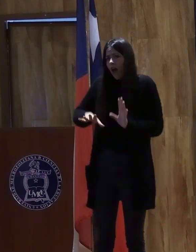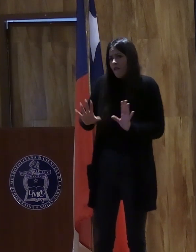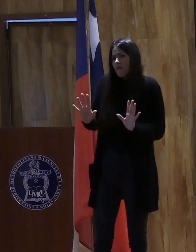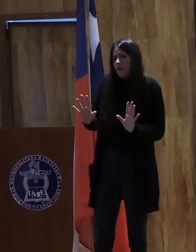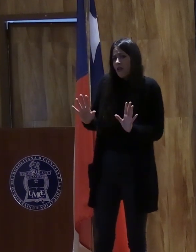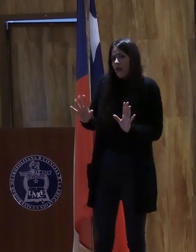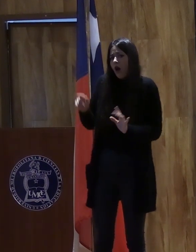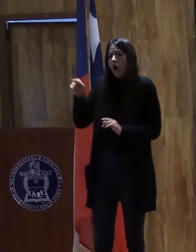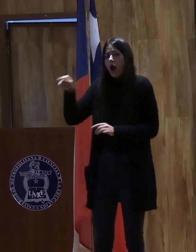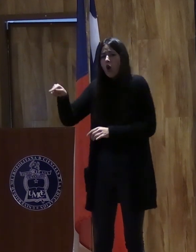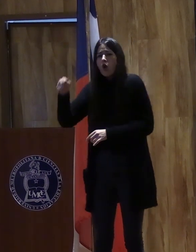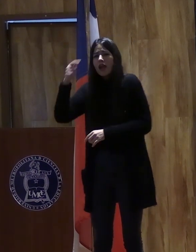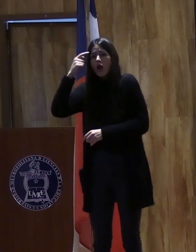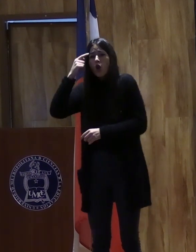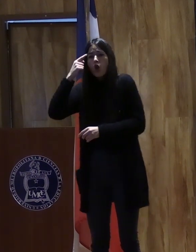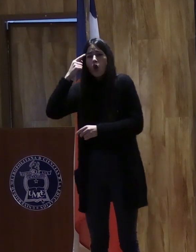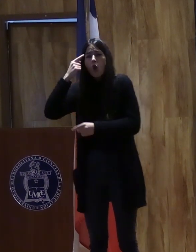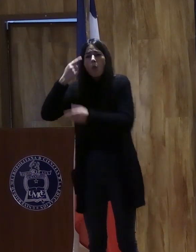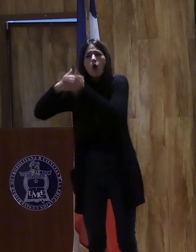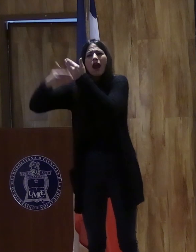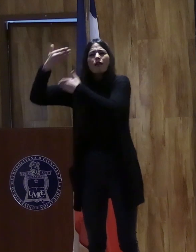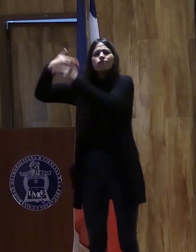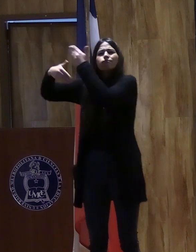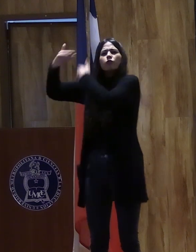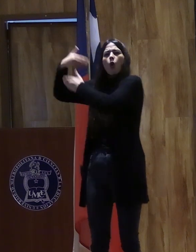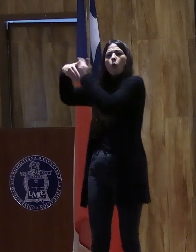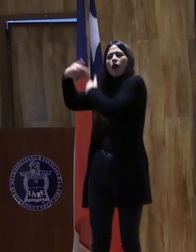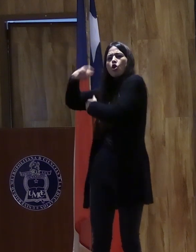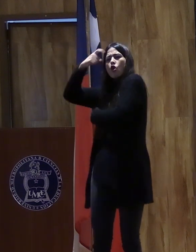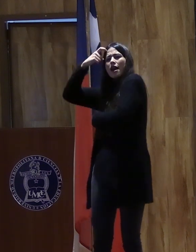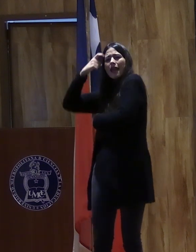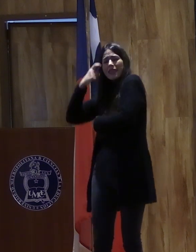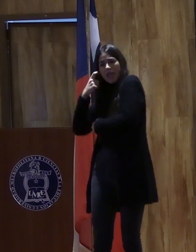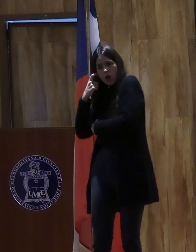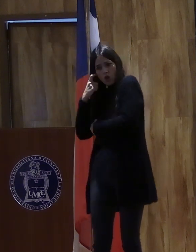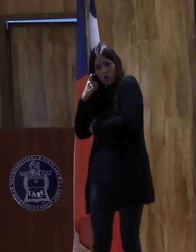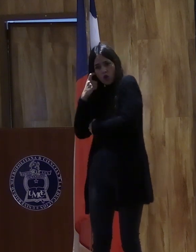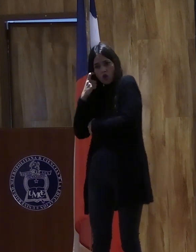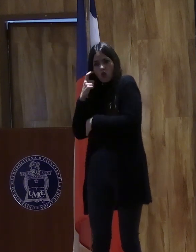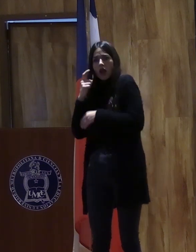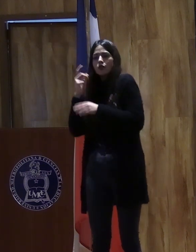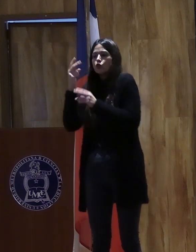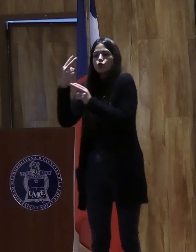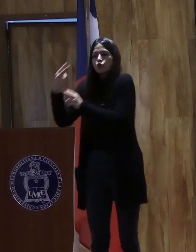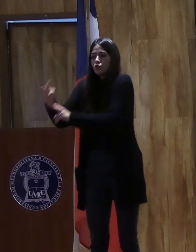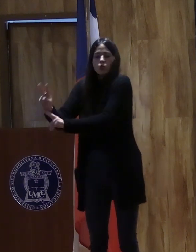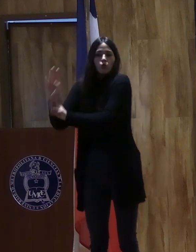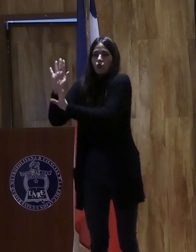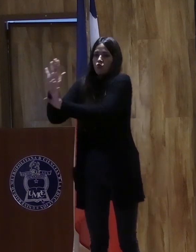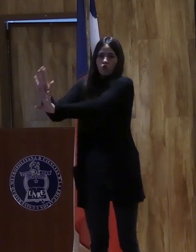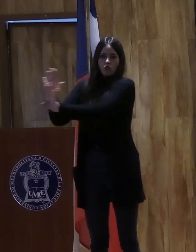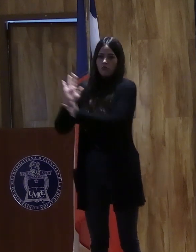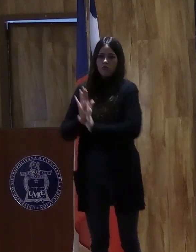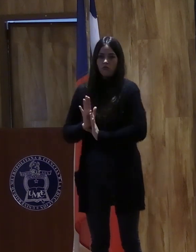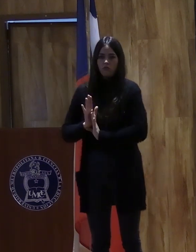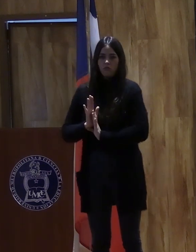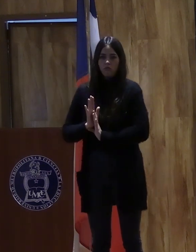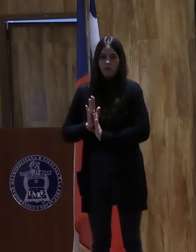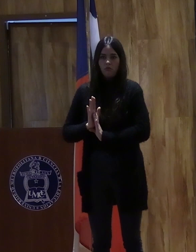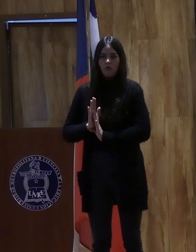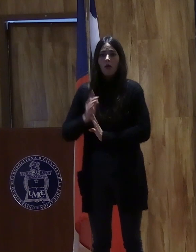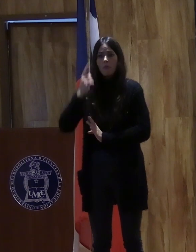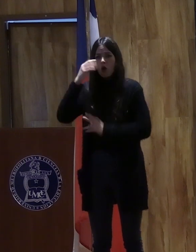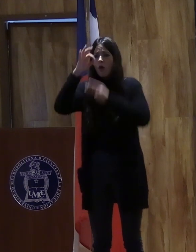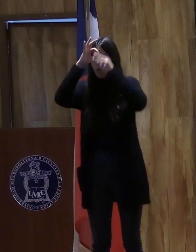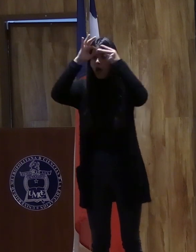los mapuches o cómo creyeron los mapuches que era esto o aquello, eso es otra historia. Pero